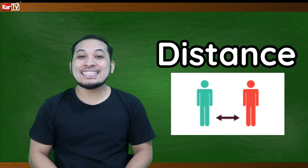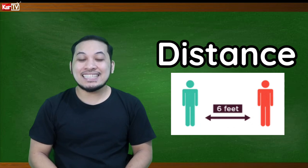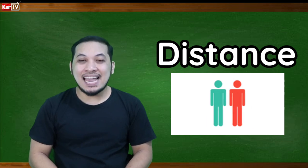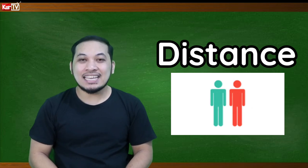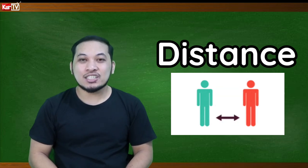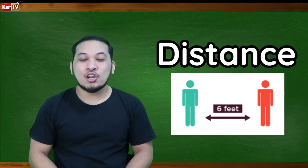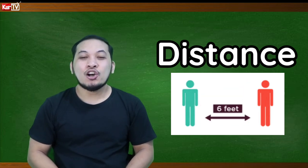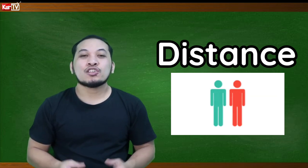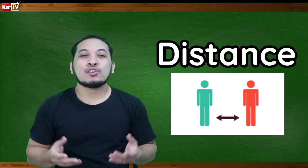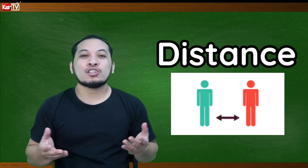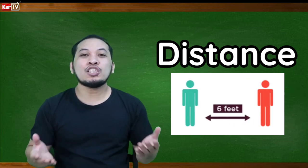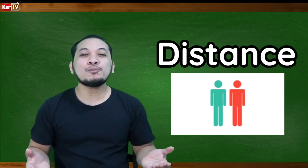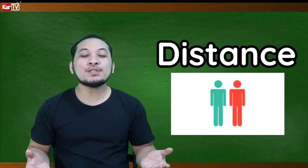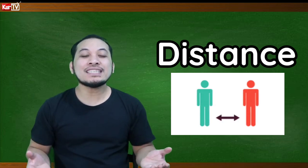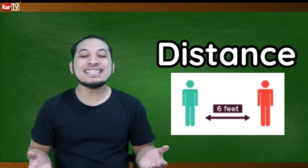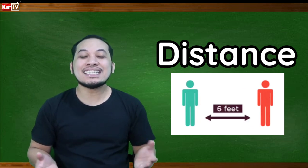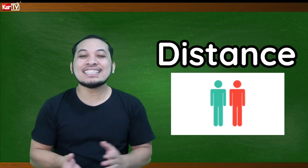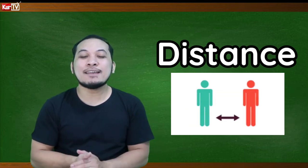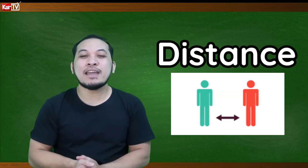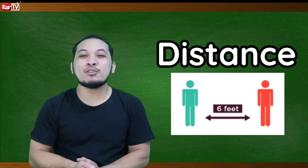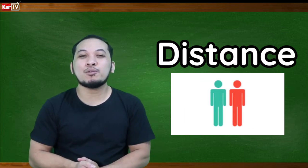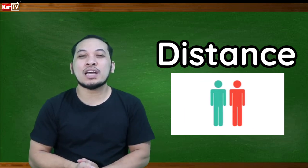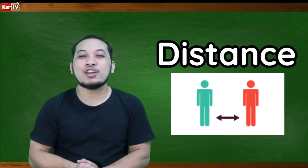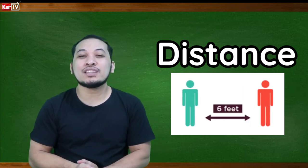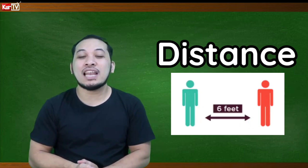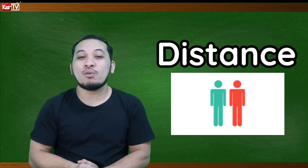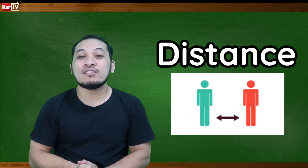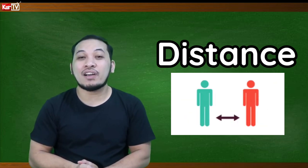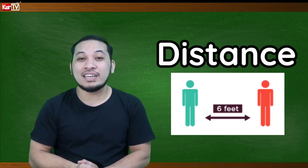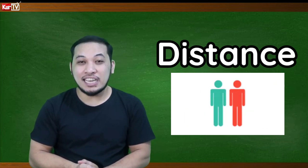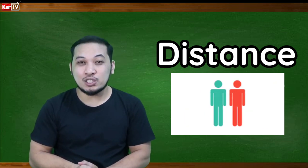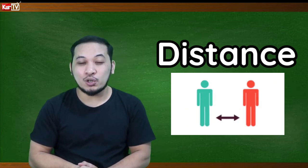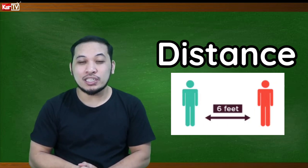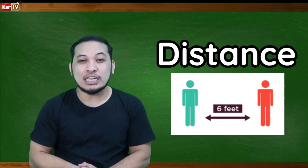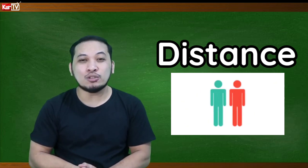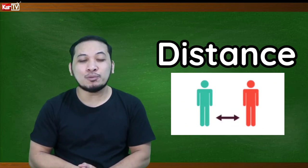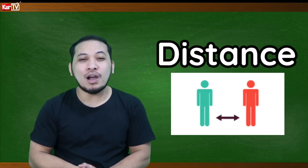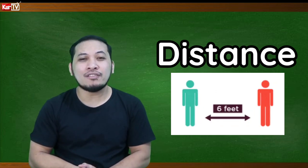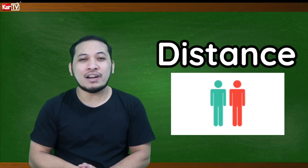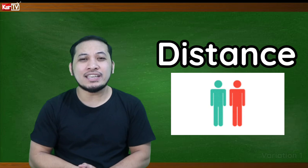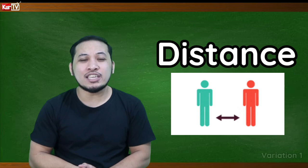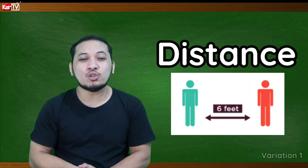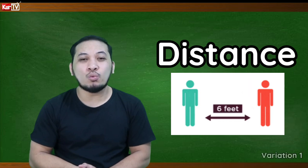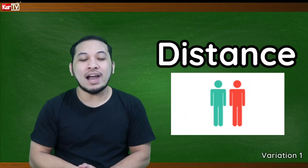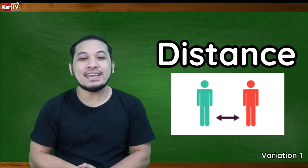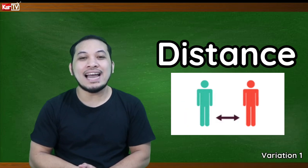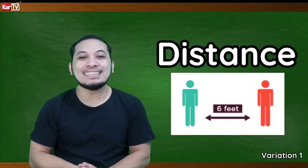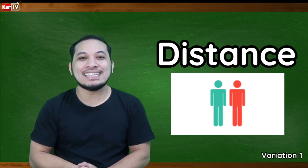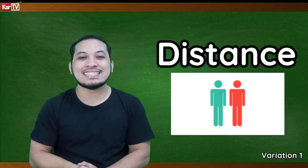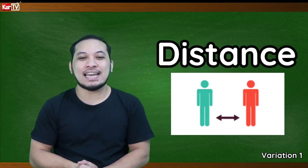Distance. So dito po sa distance ay meron po tayong dalawang variation. Ganito po ang variation 1 ng distance.